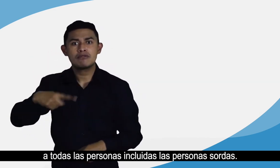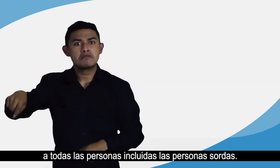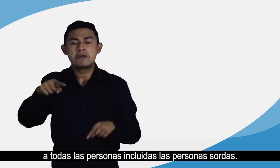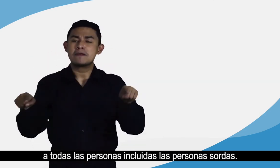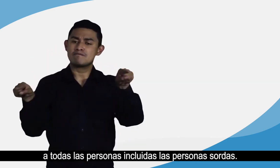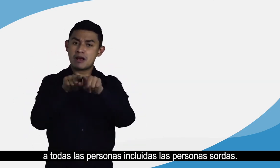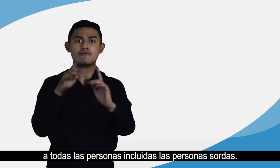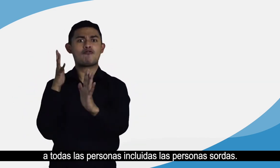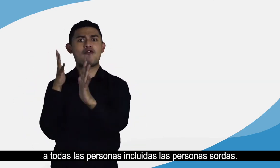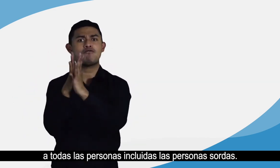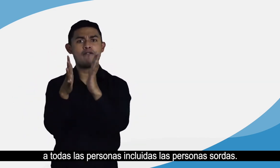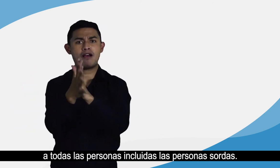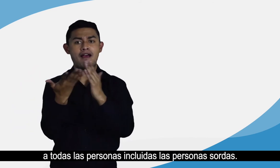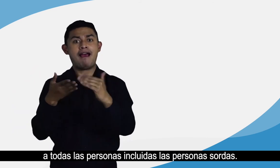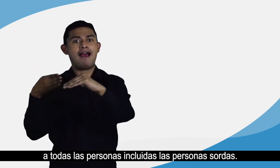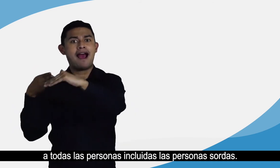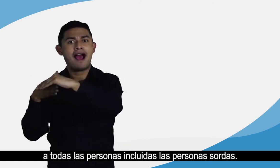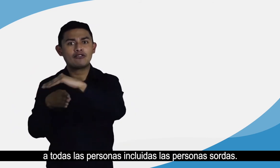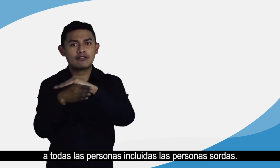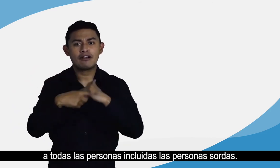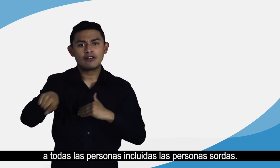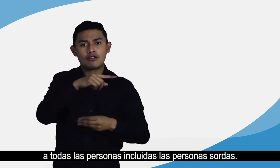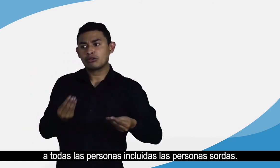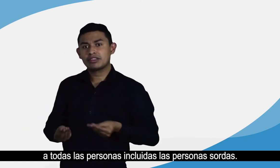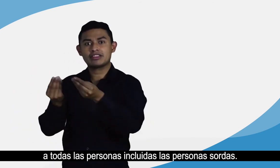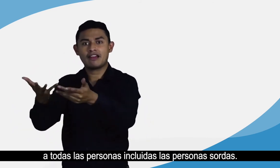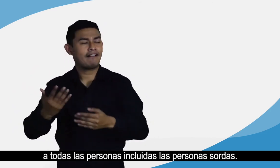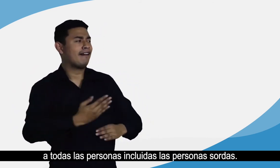a todas las personas, incluidas las personas sordas.